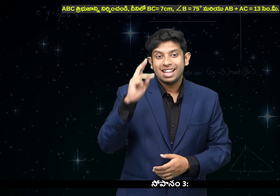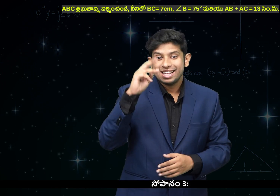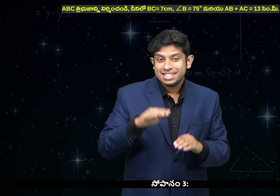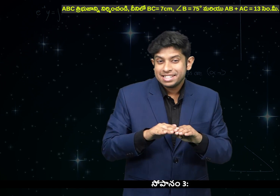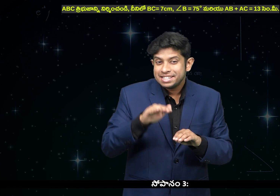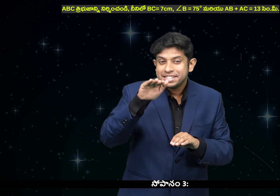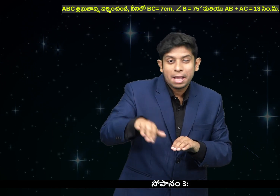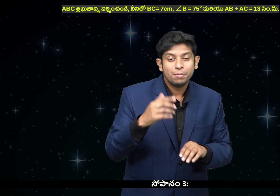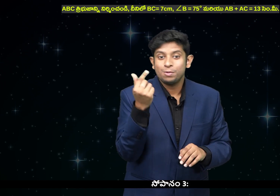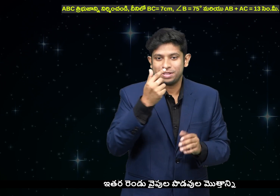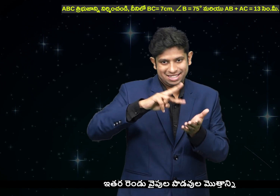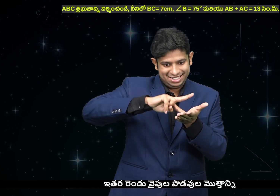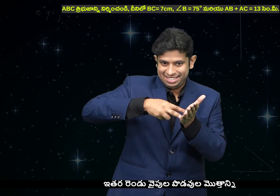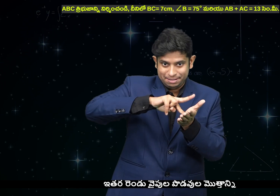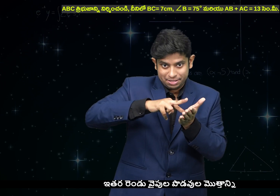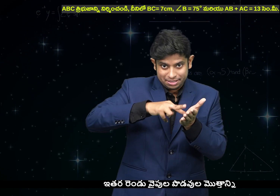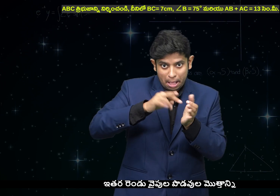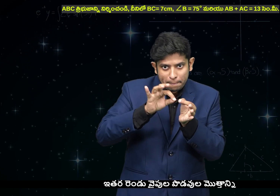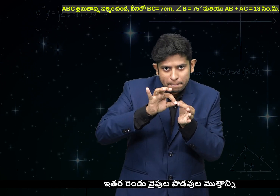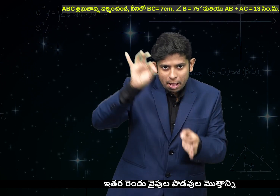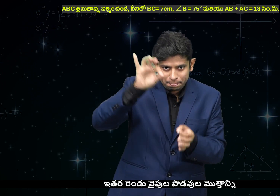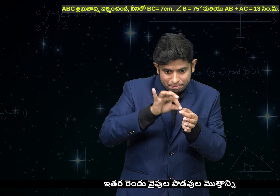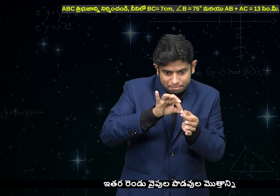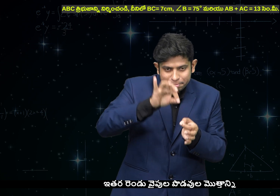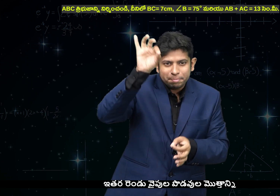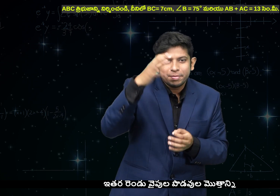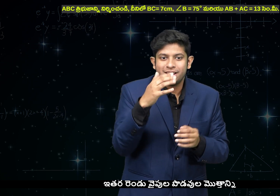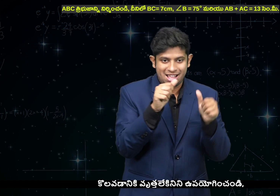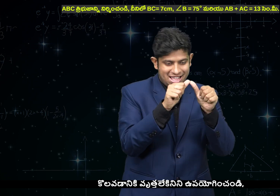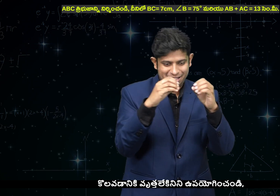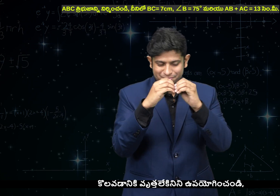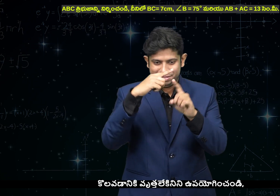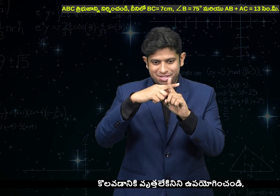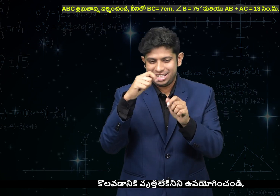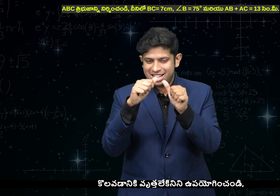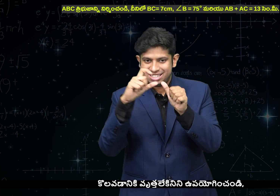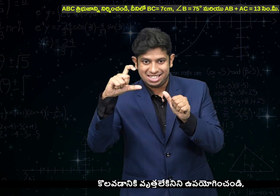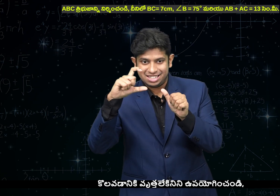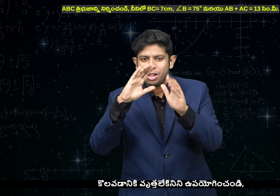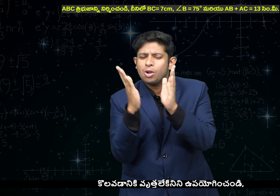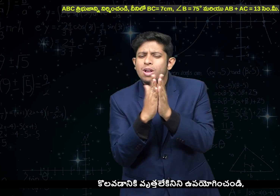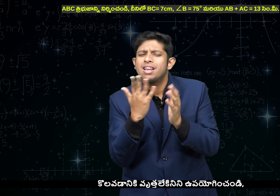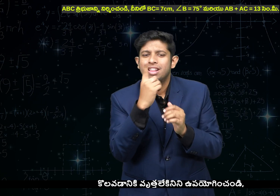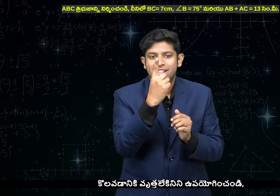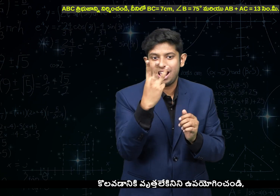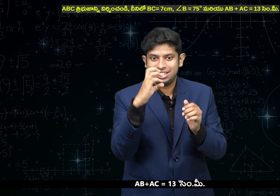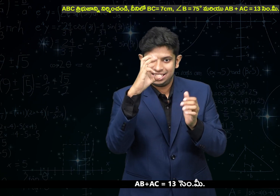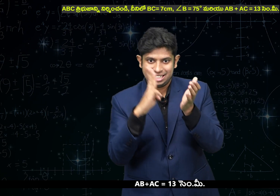సోపానం 3. ఇతర 2 వైపుల పొడవుల మొత్తాన్ని కొలవడానికి వృత్త లేఖినిని ఉపయోగించండి.